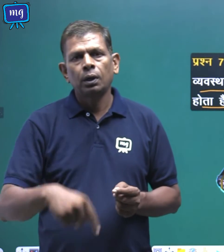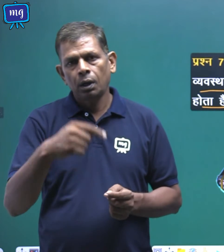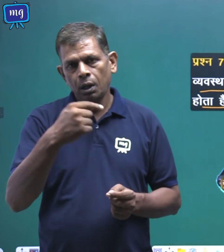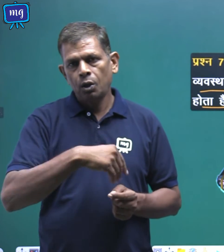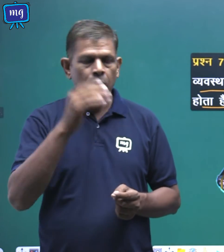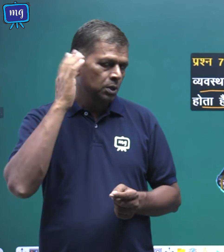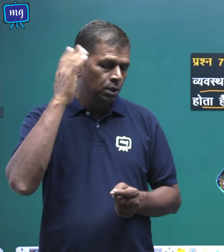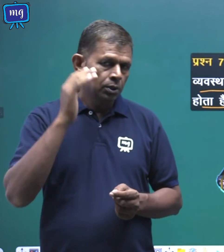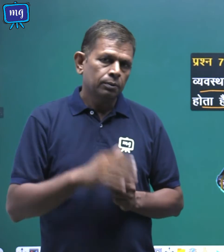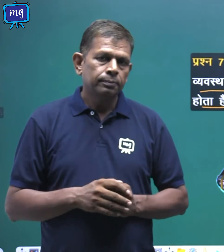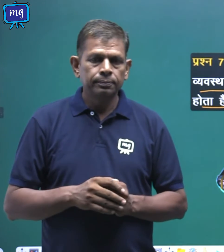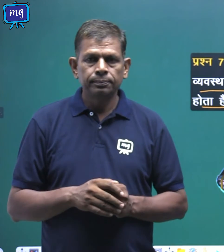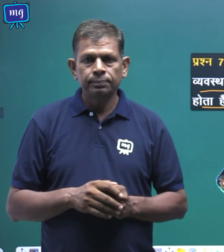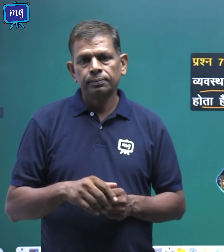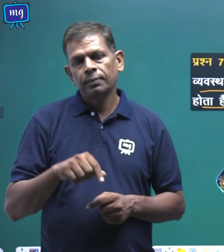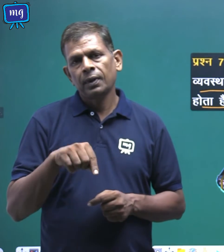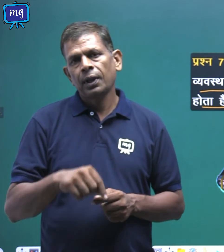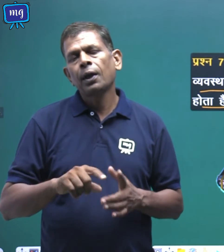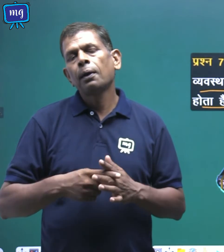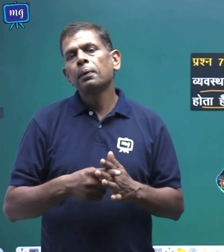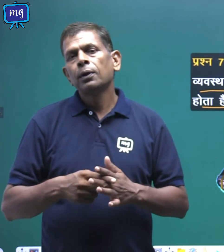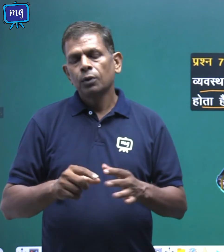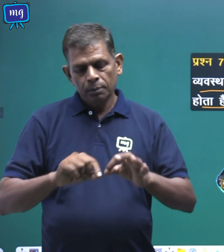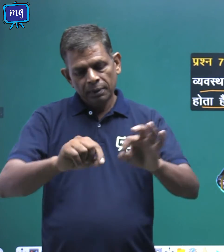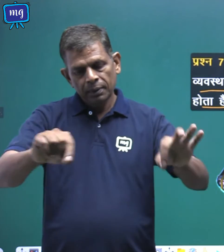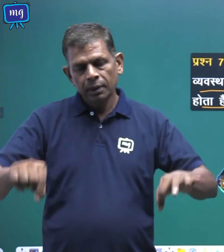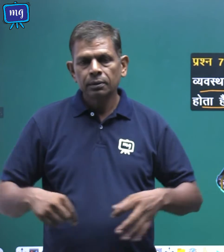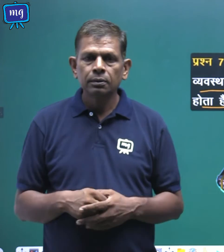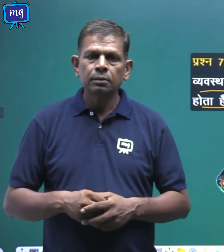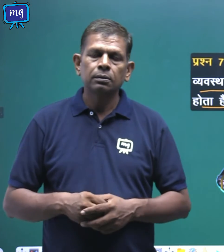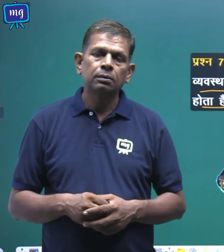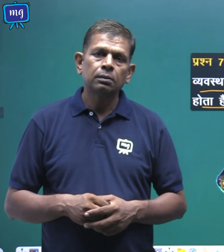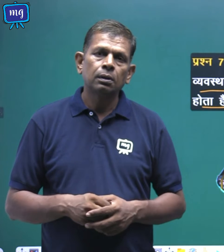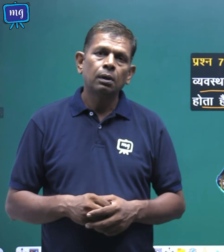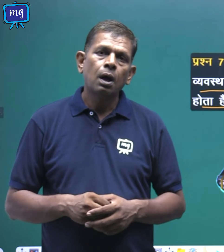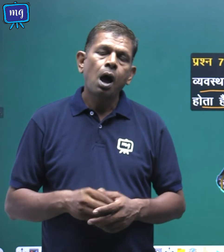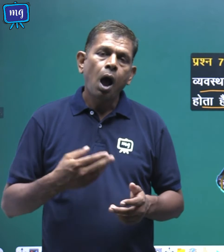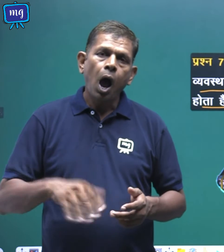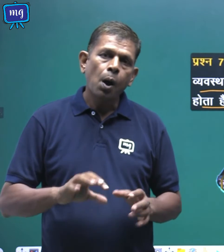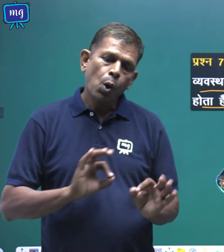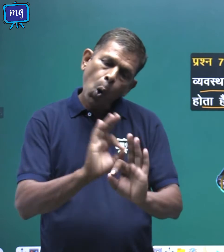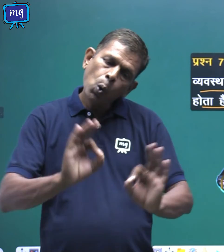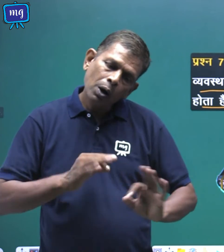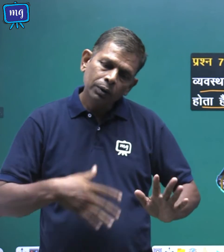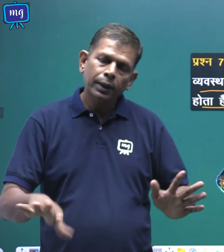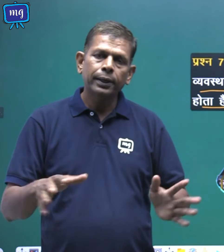आप जानते ही हो, विद्युत परिपथ तभी पूरा होता है